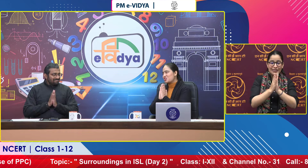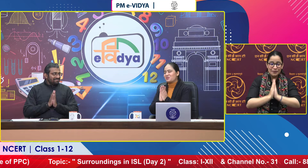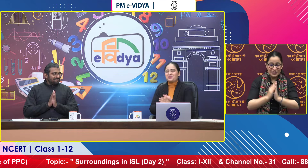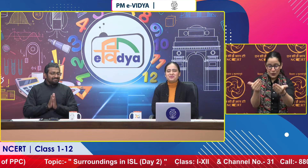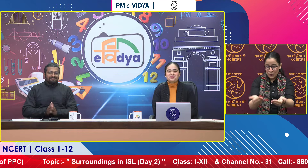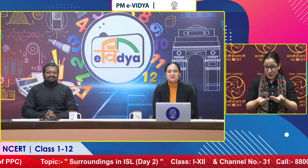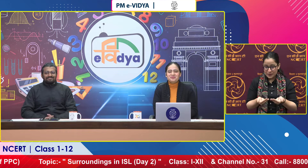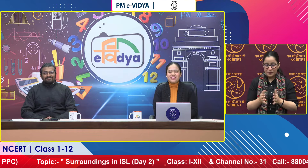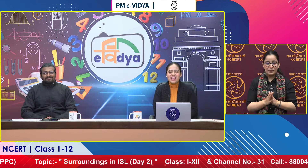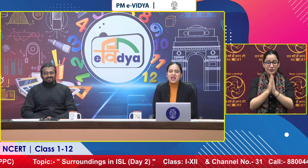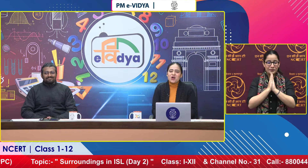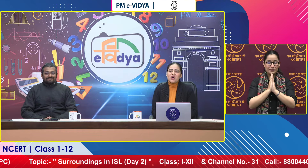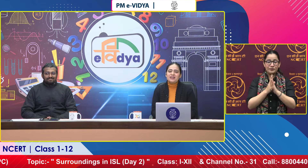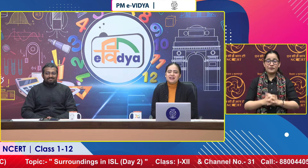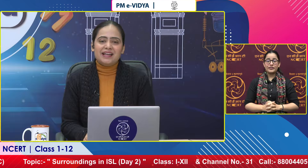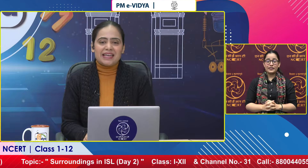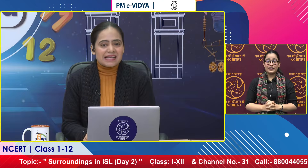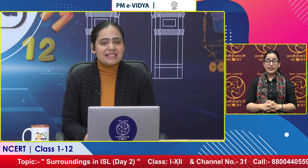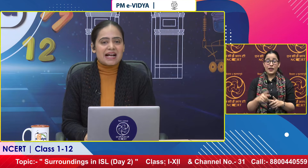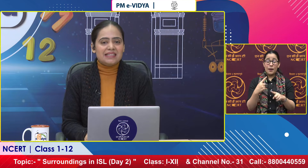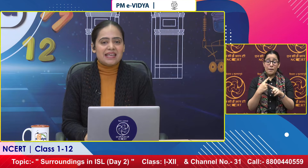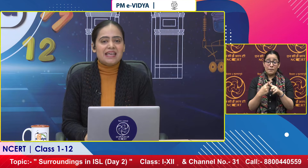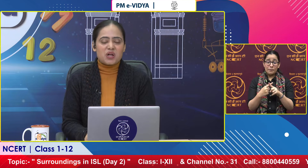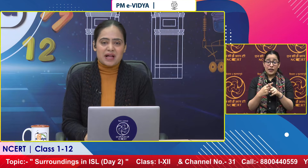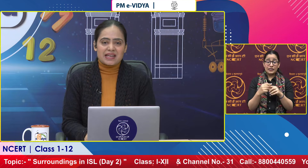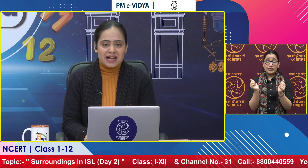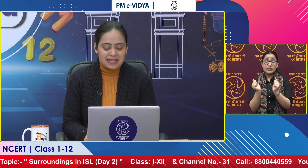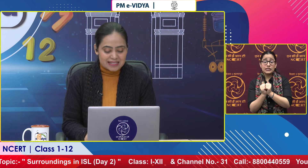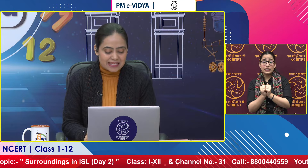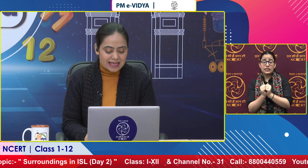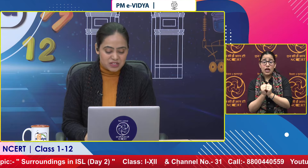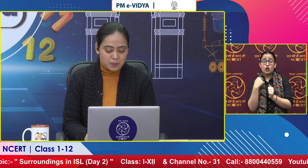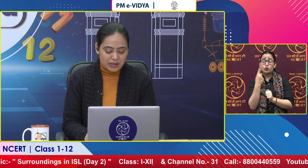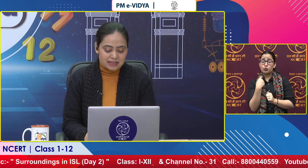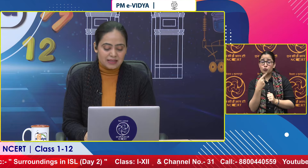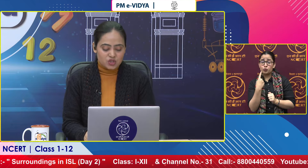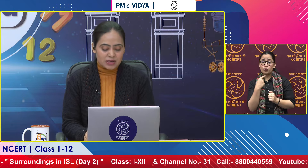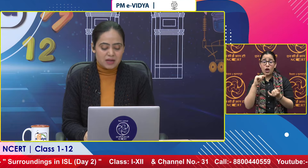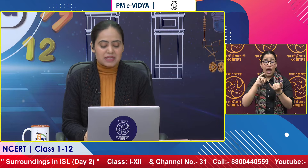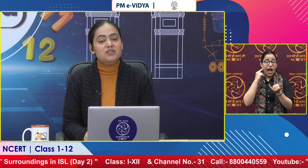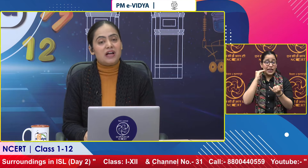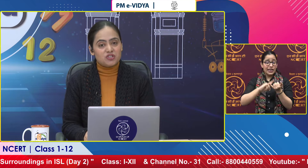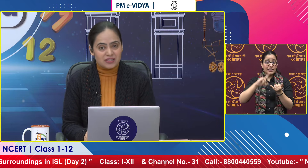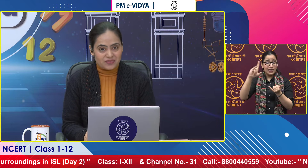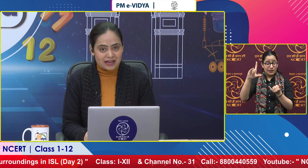सेशन। और इनका साथ देंगे हमारी ISL इंटरप्रेटर, जी हाँ, मिस राशि